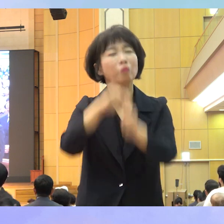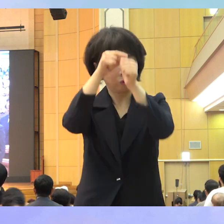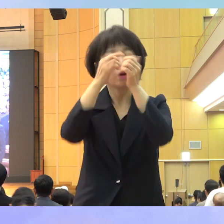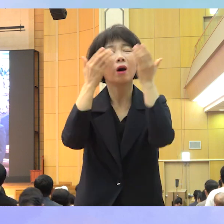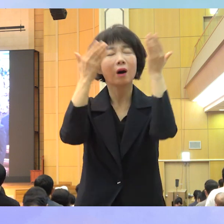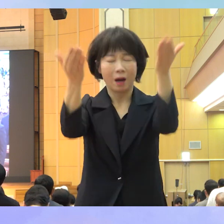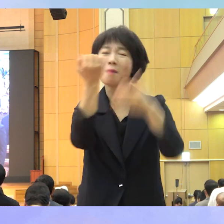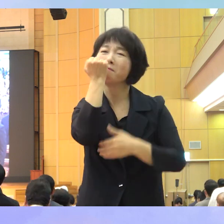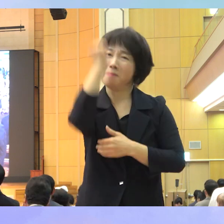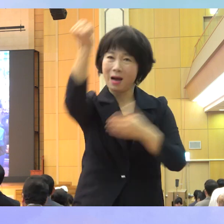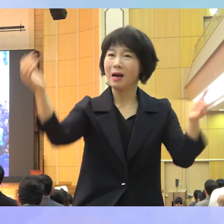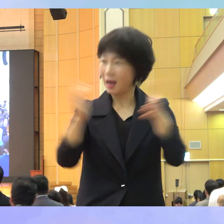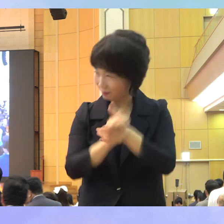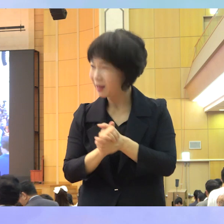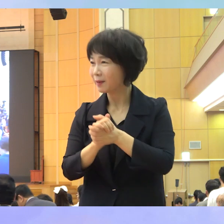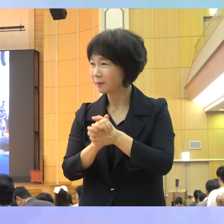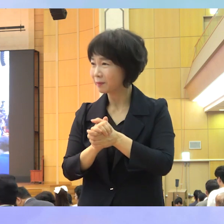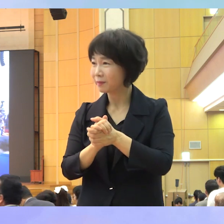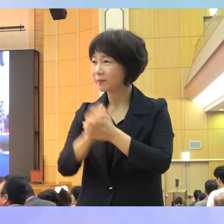인사해 보겠습니다.